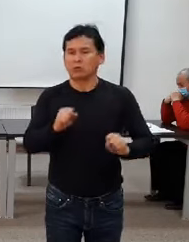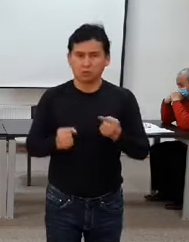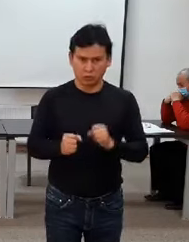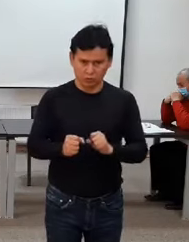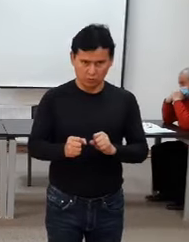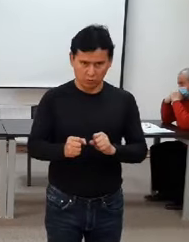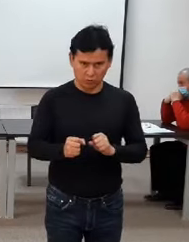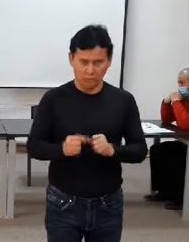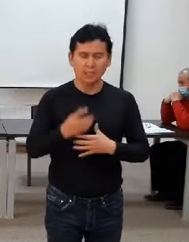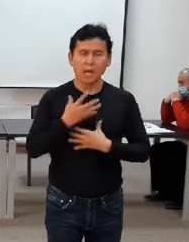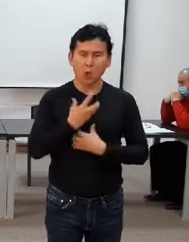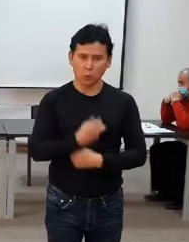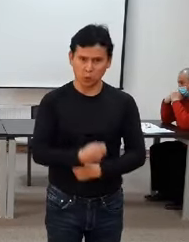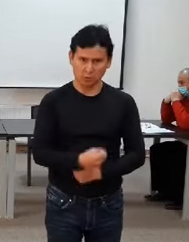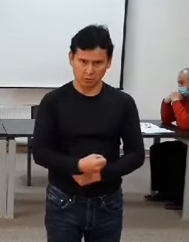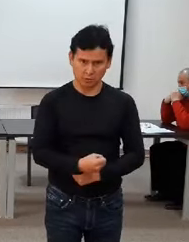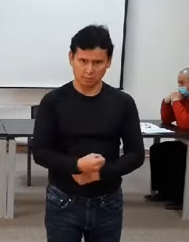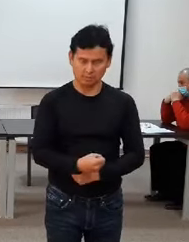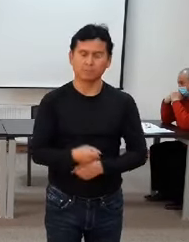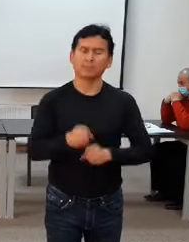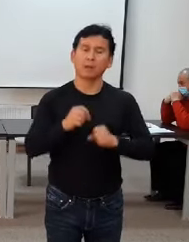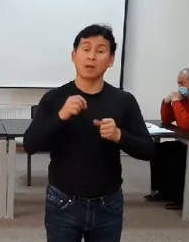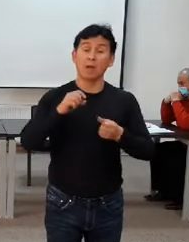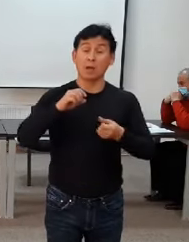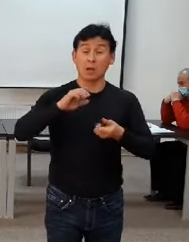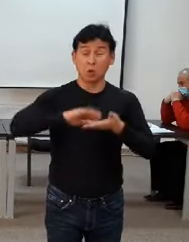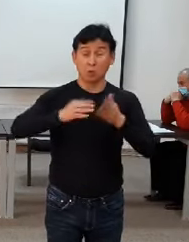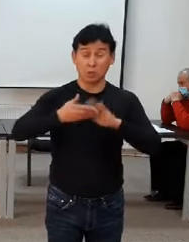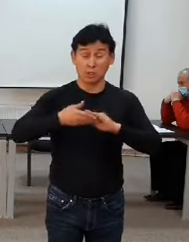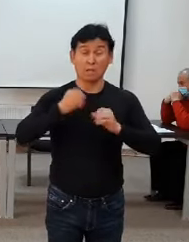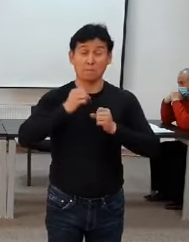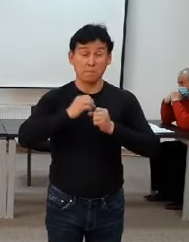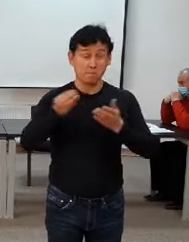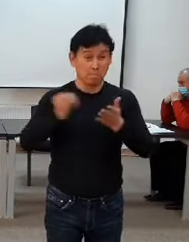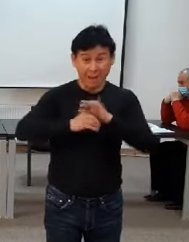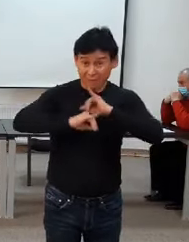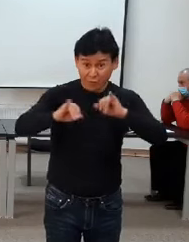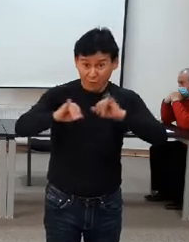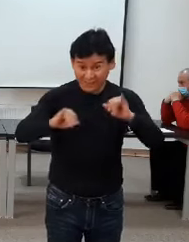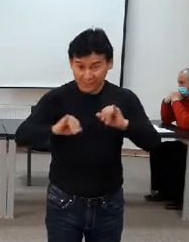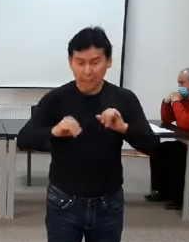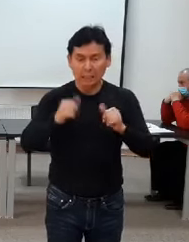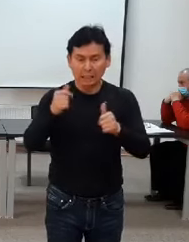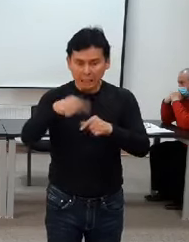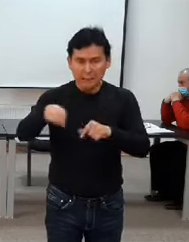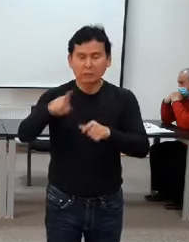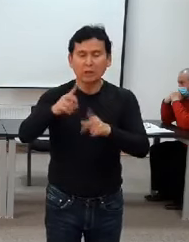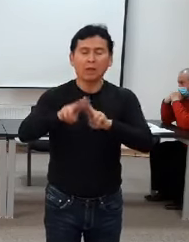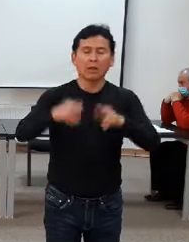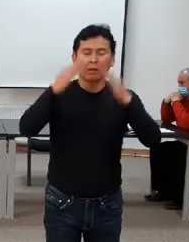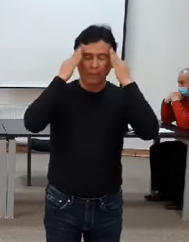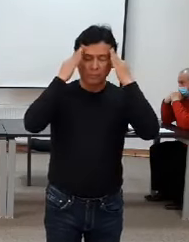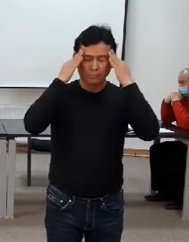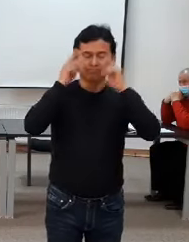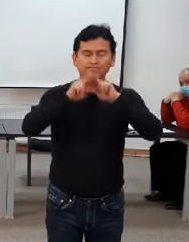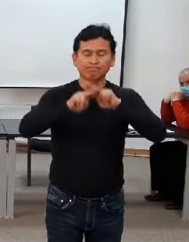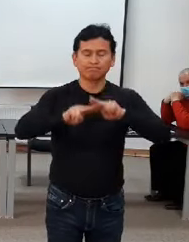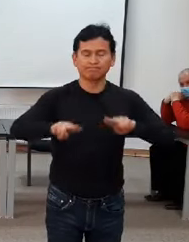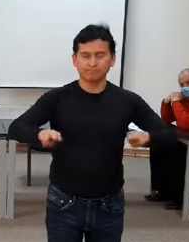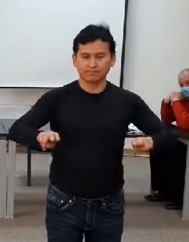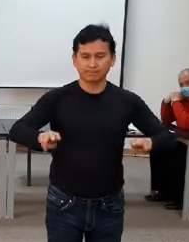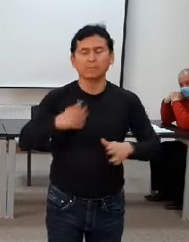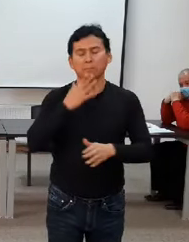y los niveles de angustia. La población, cuando se encuentra más informada, va a estar con una salud mental mucho